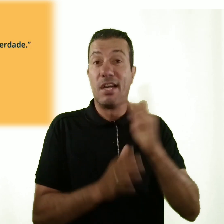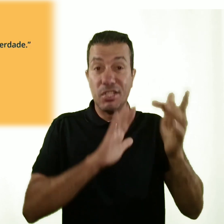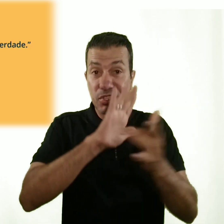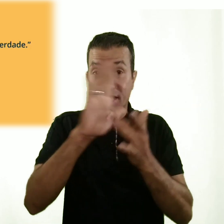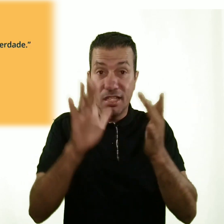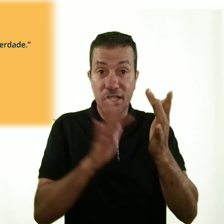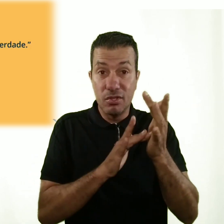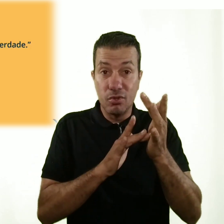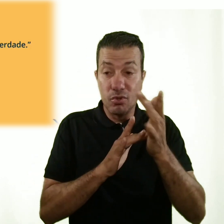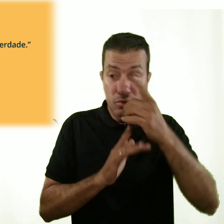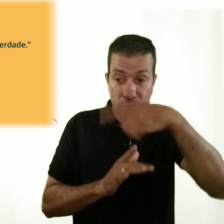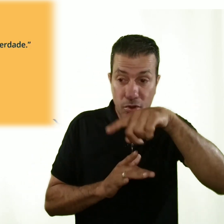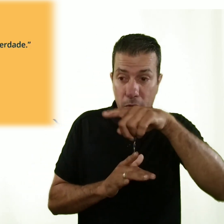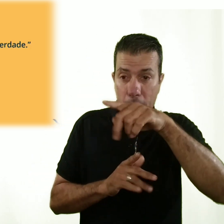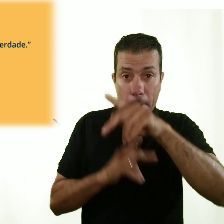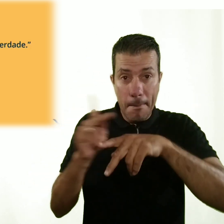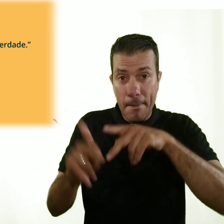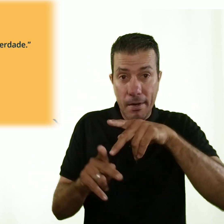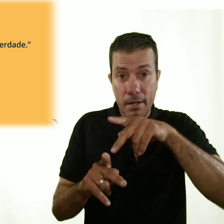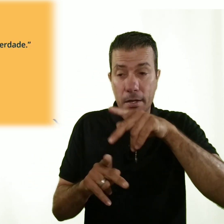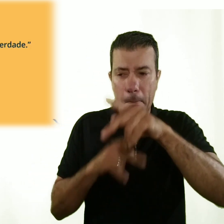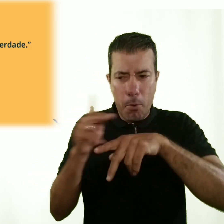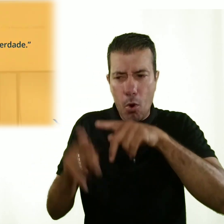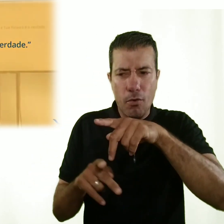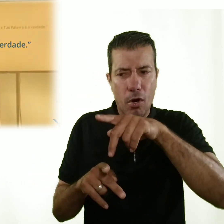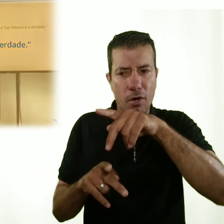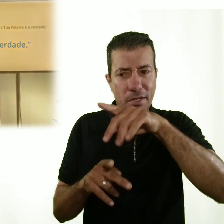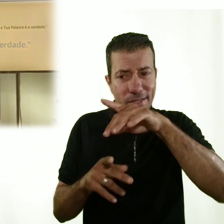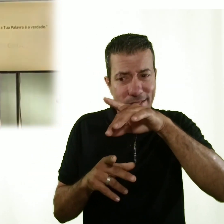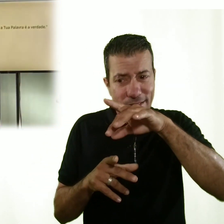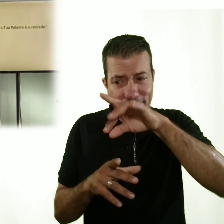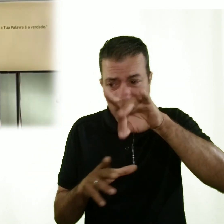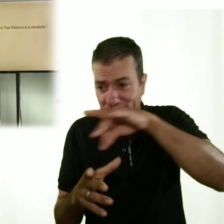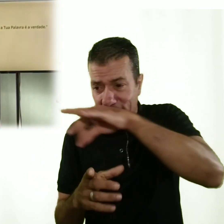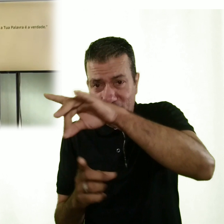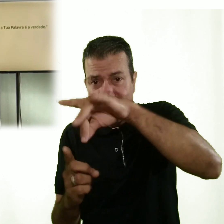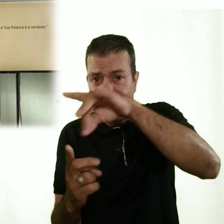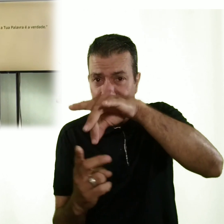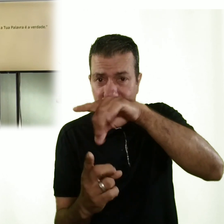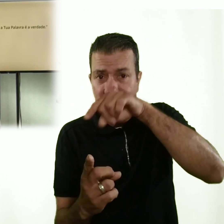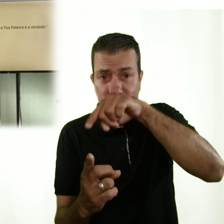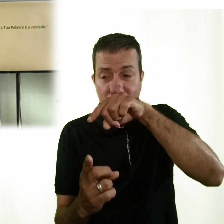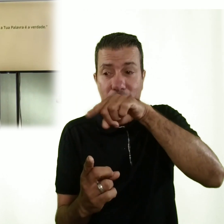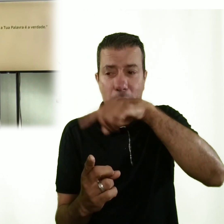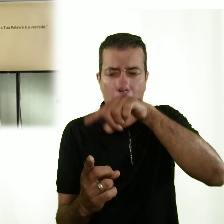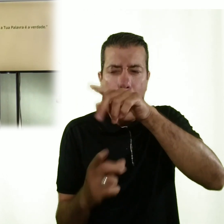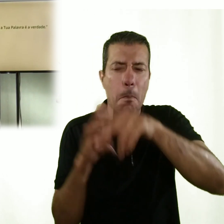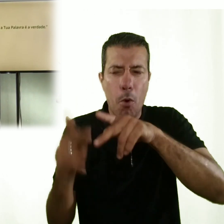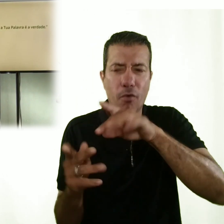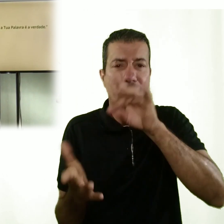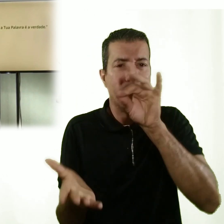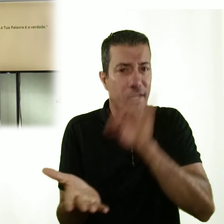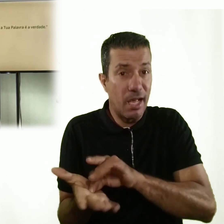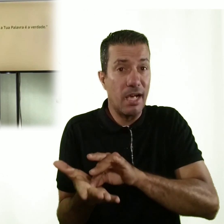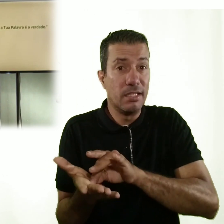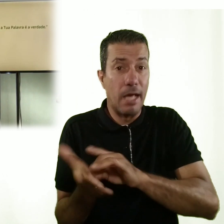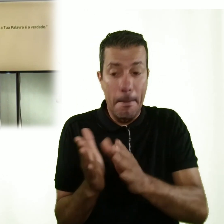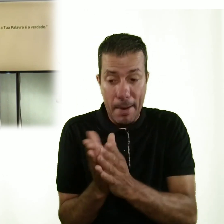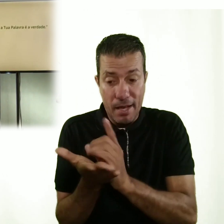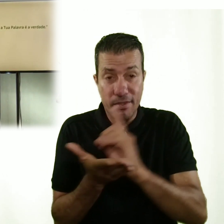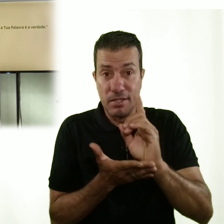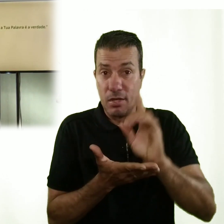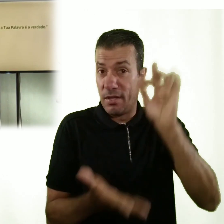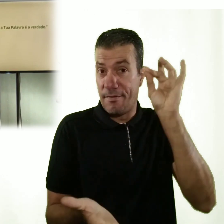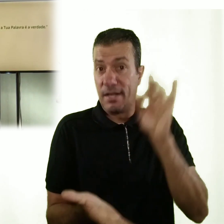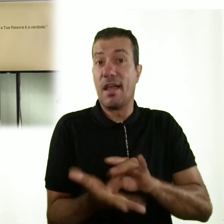na verdade, a tua palavra é a verdade. Ora, Jesus, está escrito aqui na Bíblia Sagrada, disse